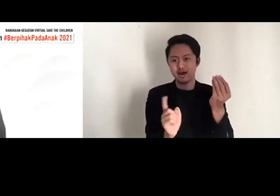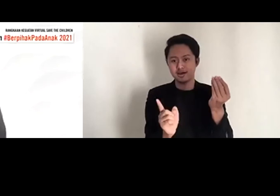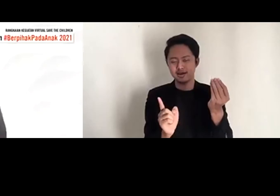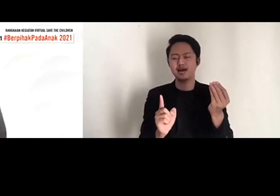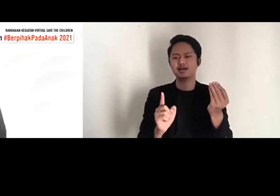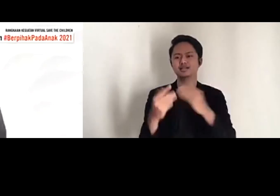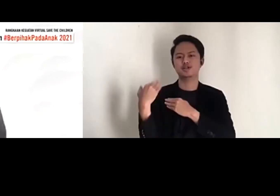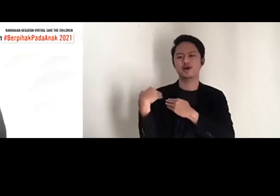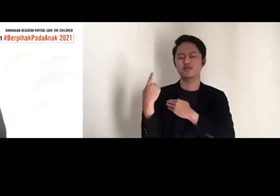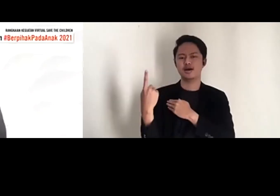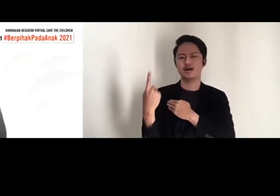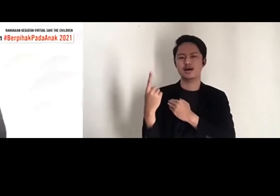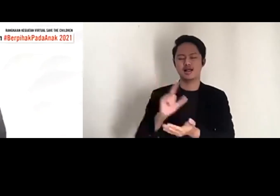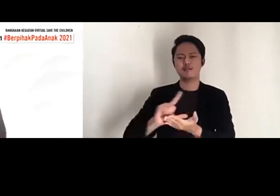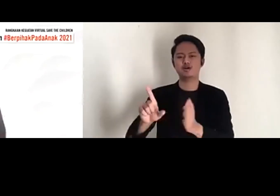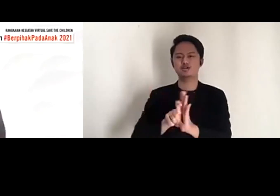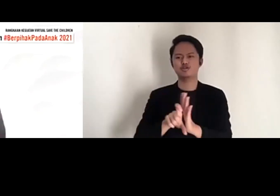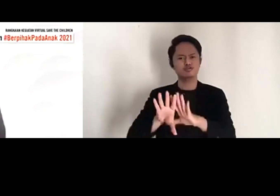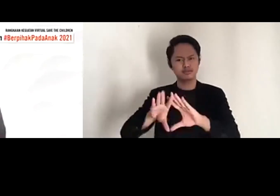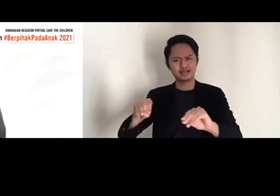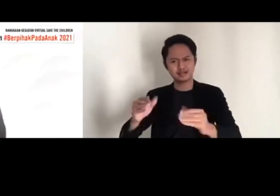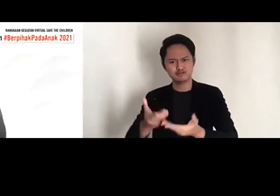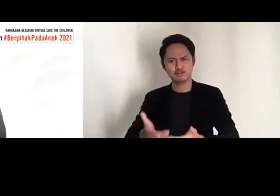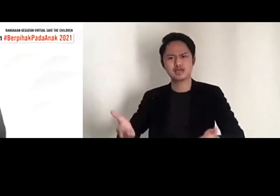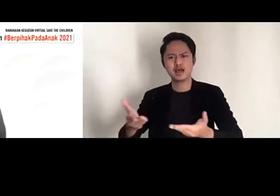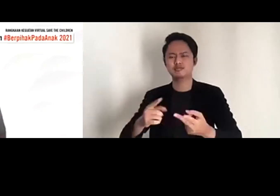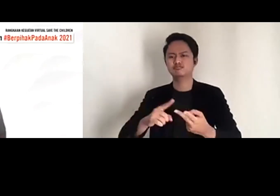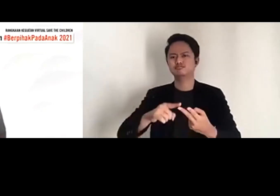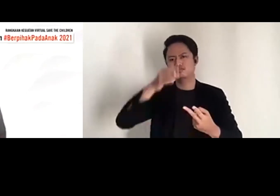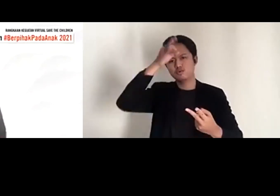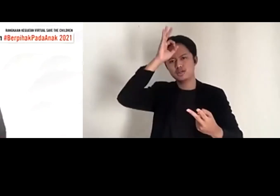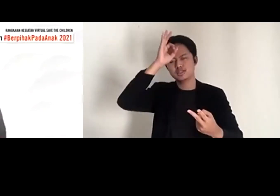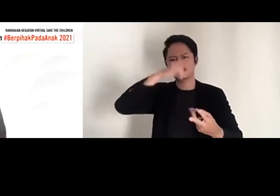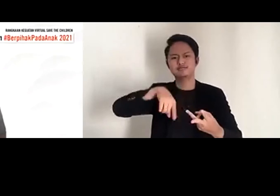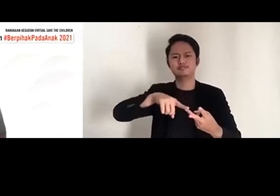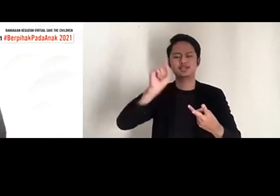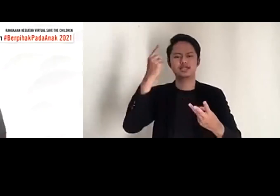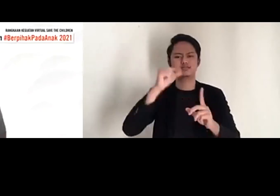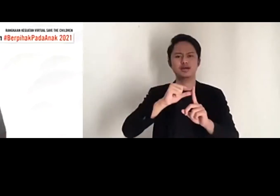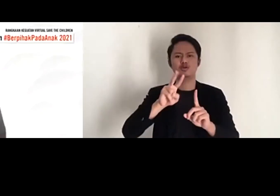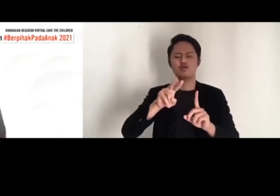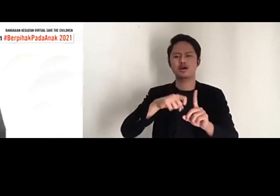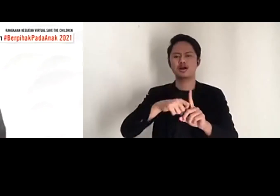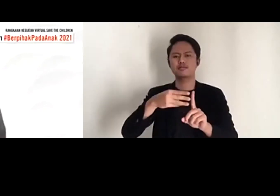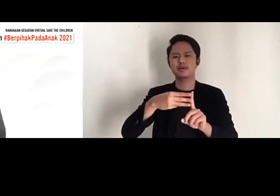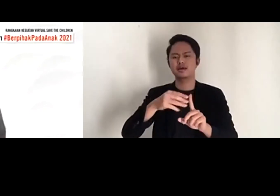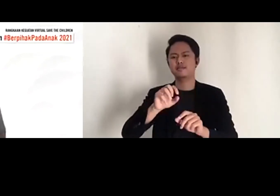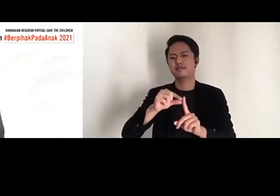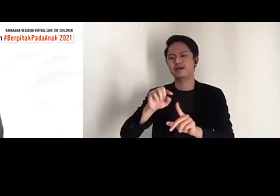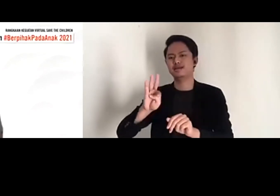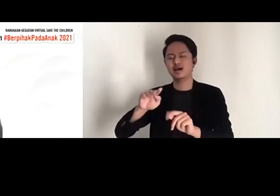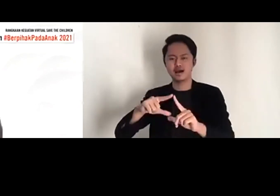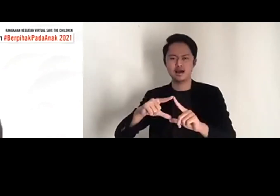kewenangan seperti pekerja sosial, kepolisian, dinas P2KB, P3A,